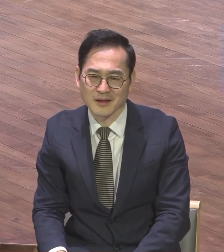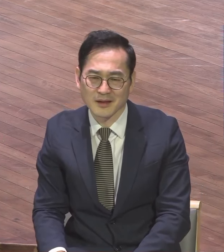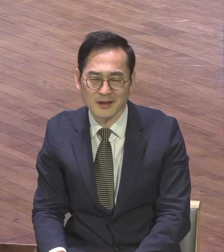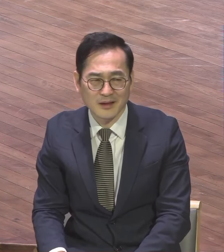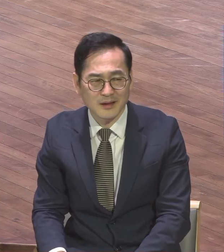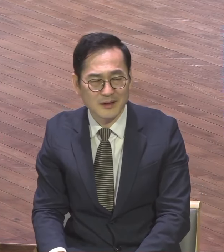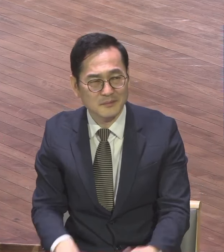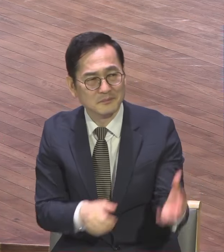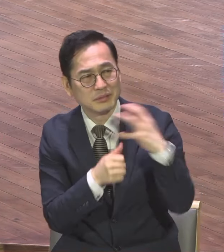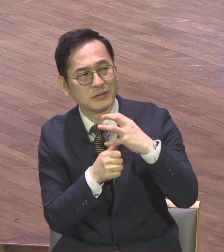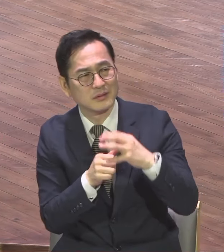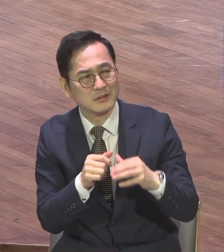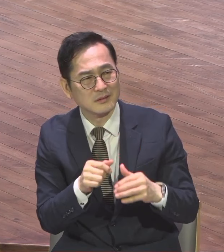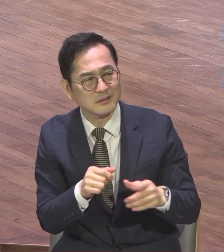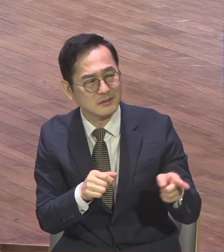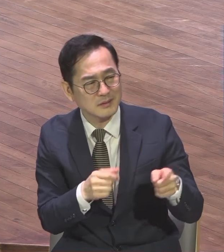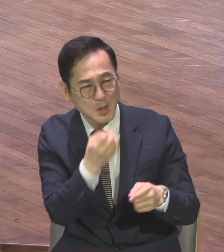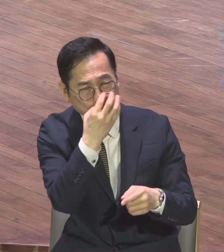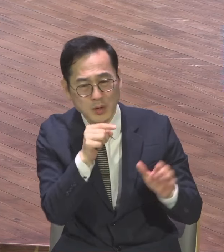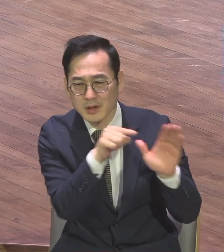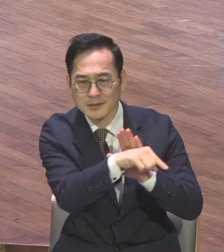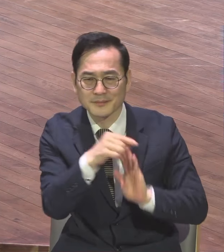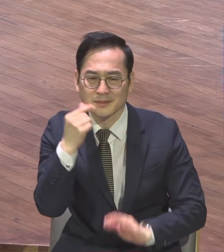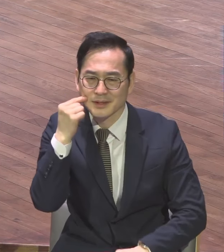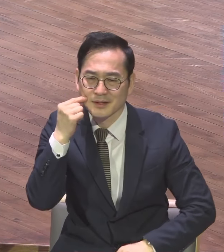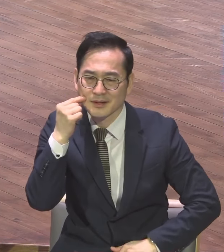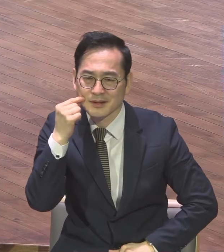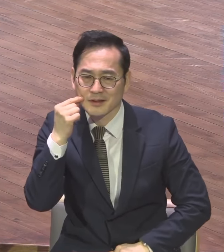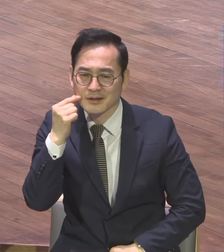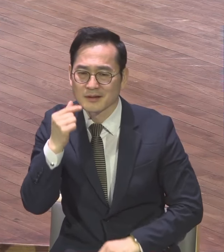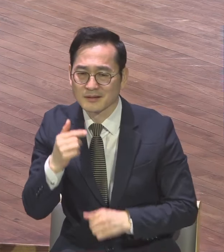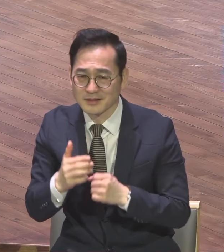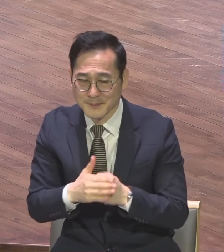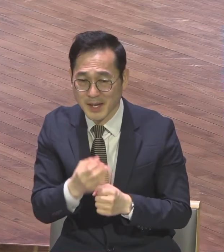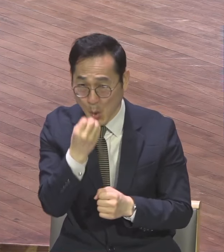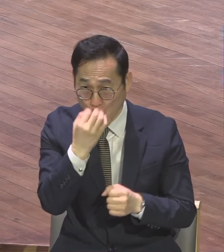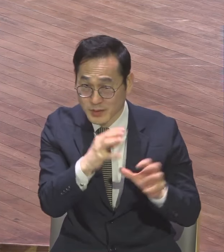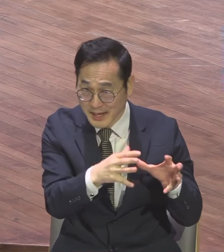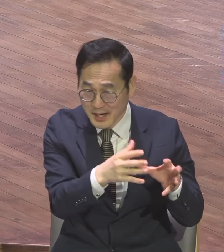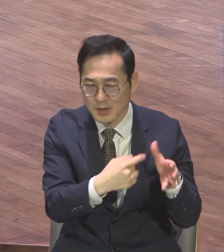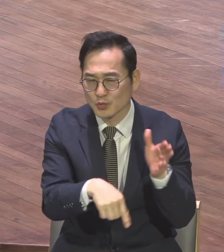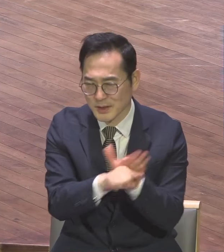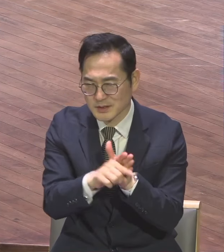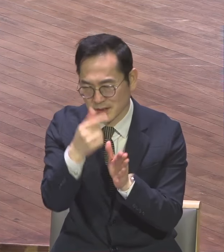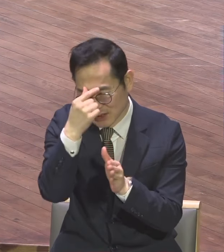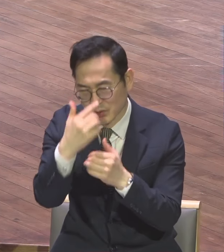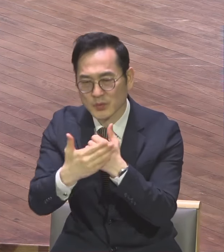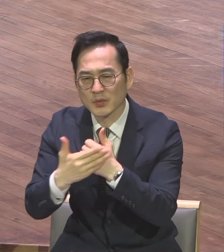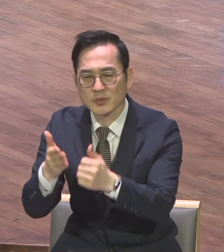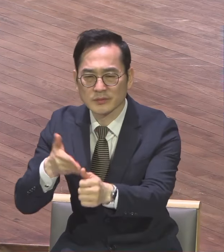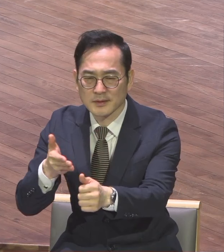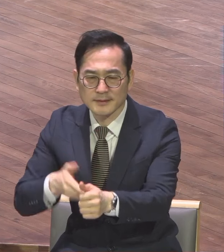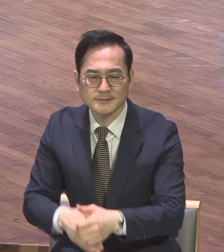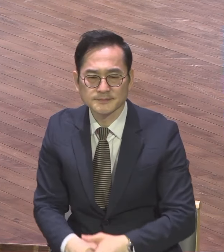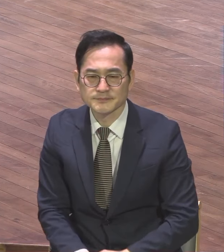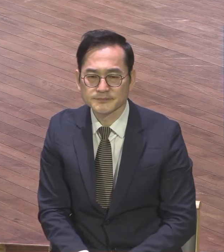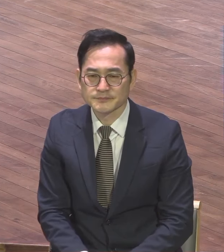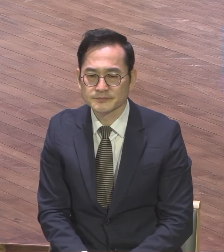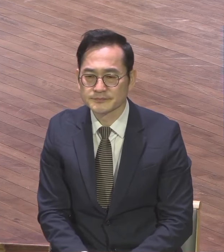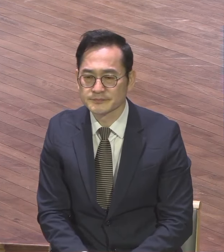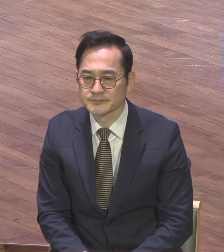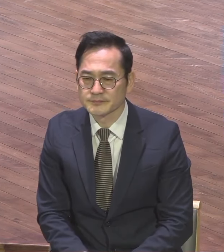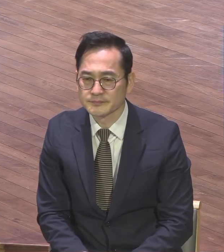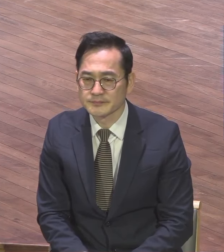되었습니다. 그래서 홍콩 이 현장을 위해서 여러분들이 기도해 주시기를 바랍니다. 이